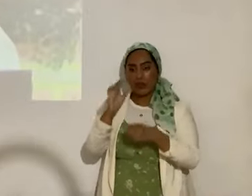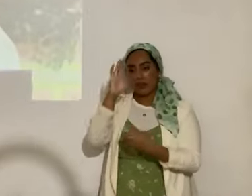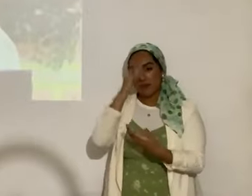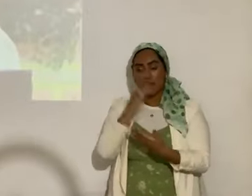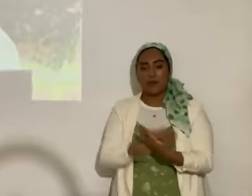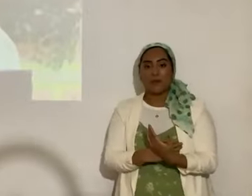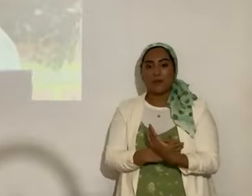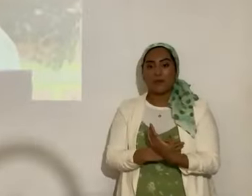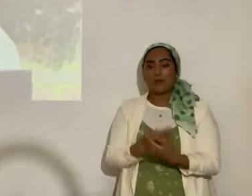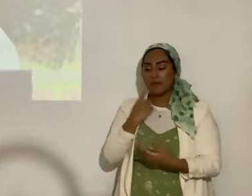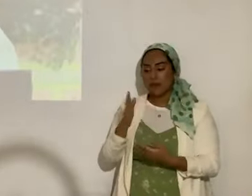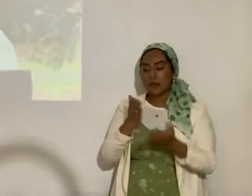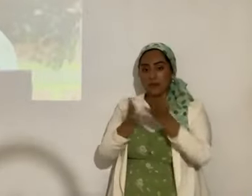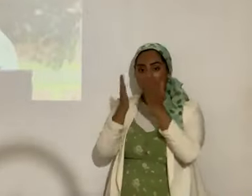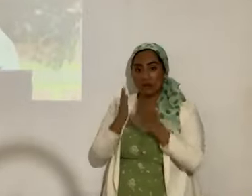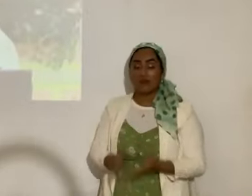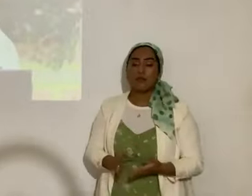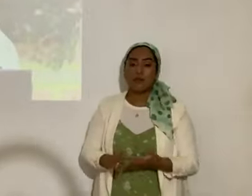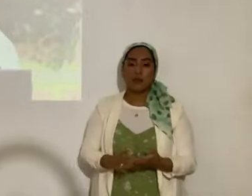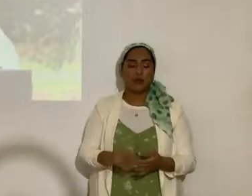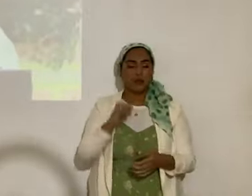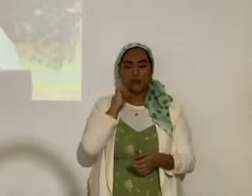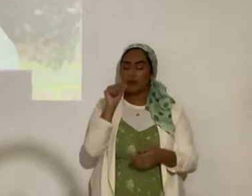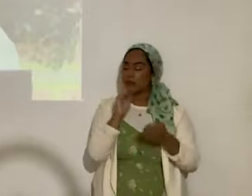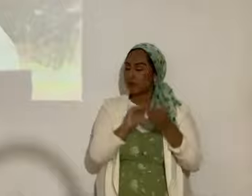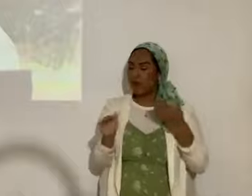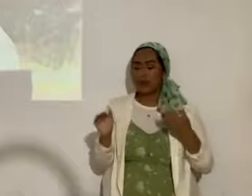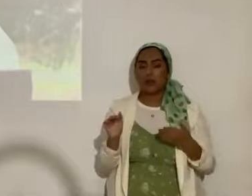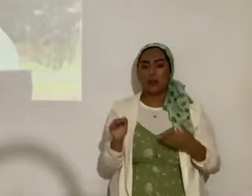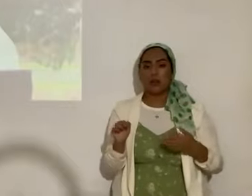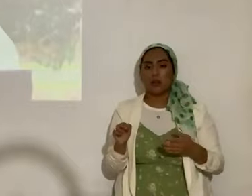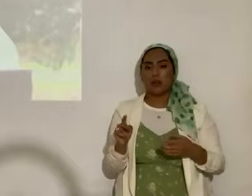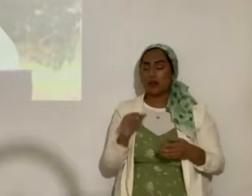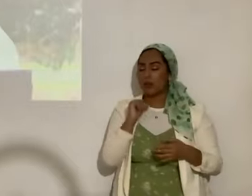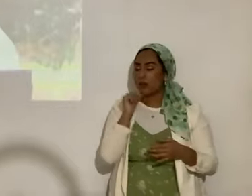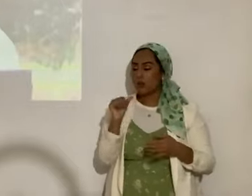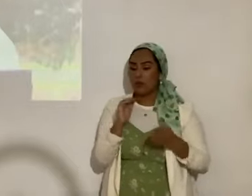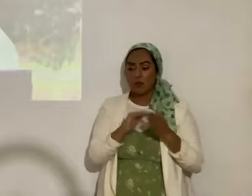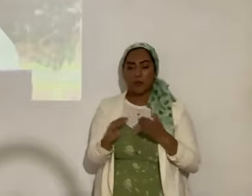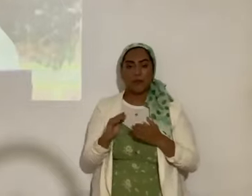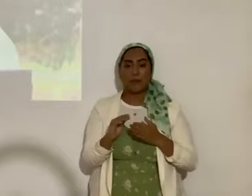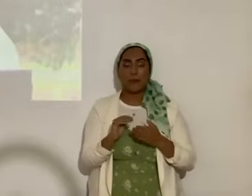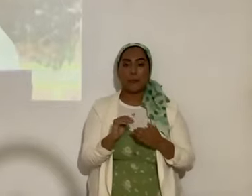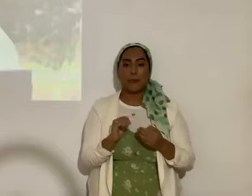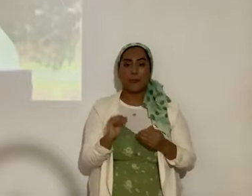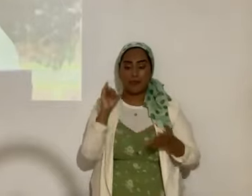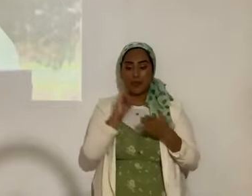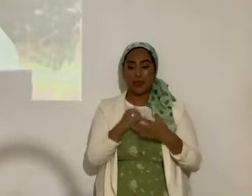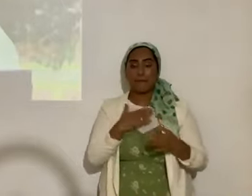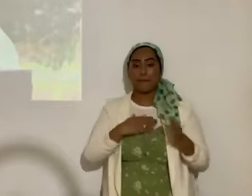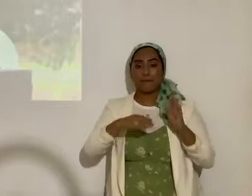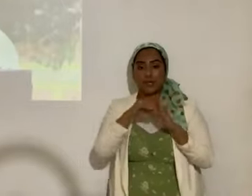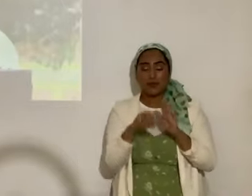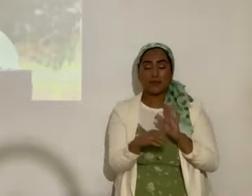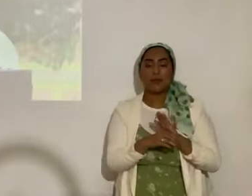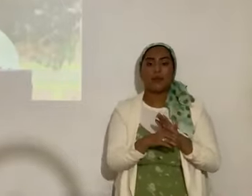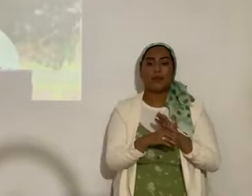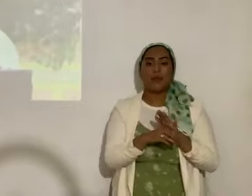hijos aconseja a sus siervos no permitas o no permitas no permitan que mis mandamientos